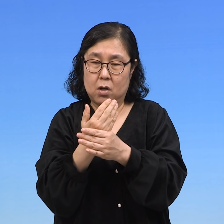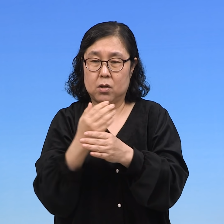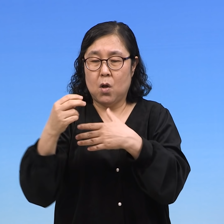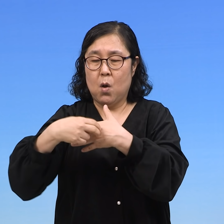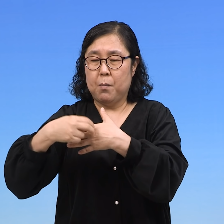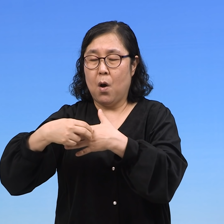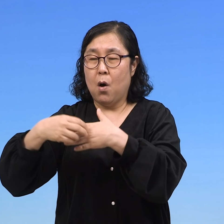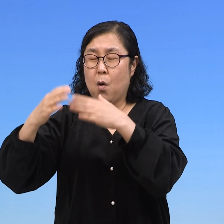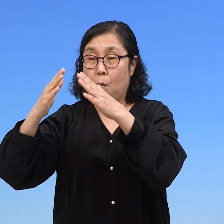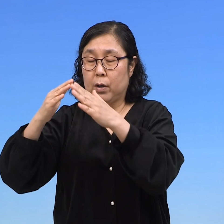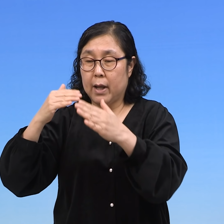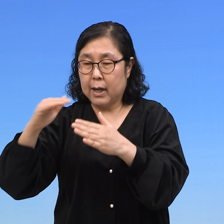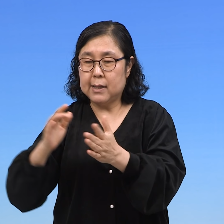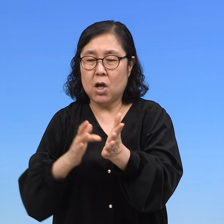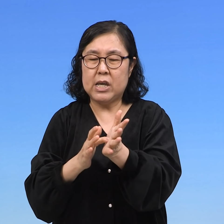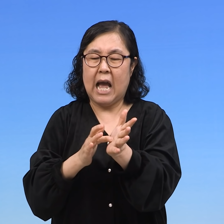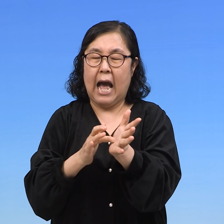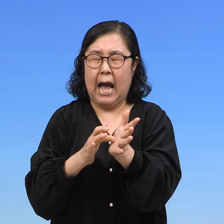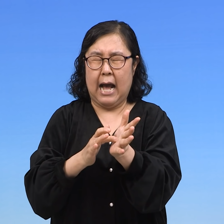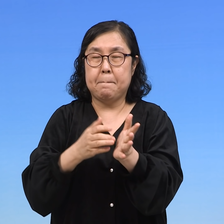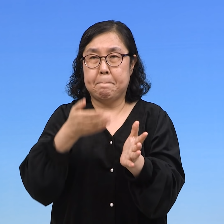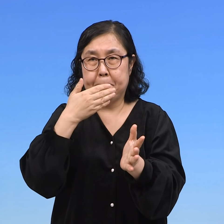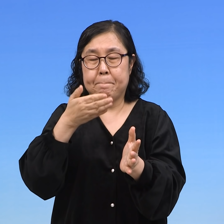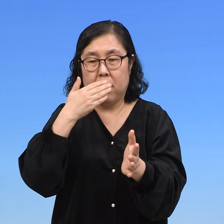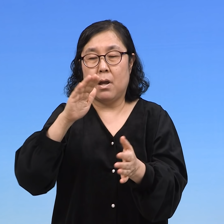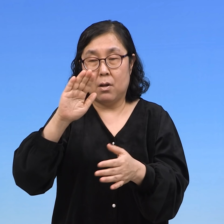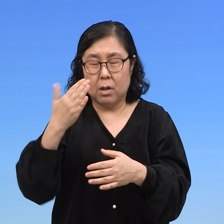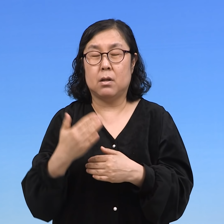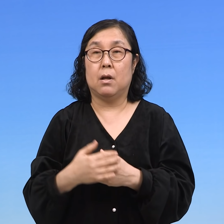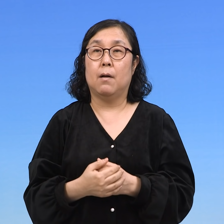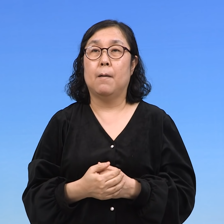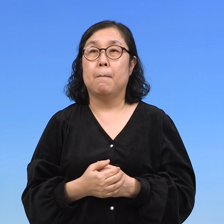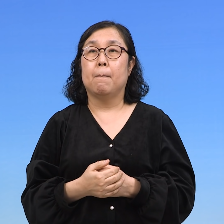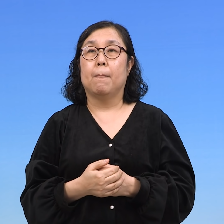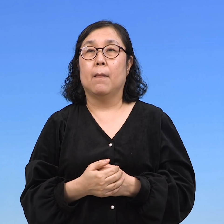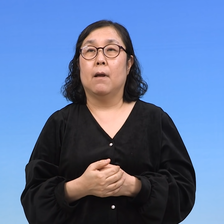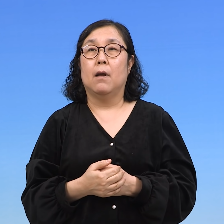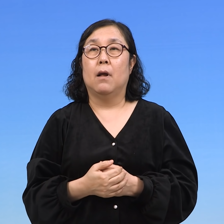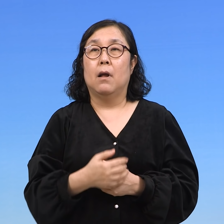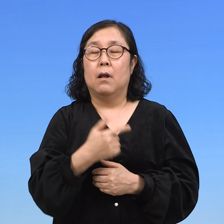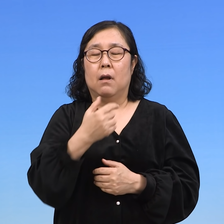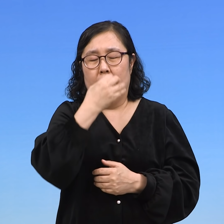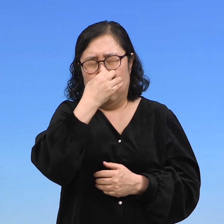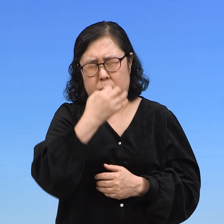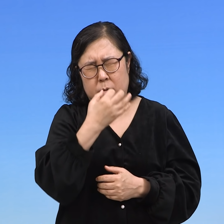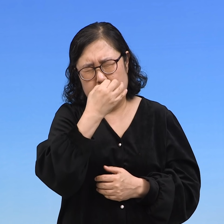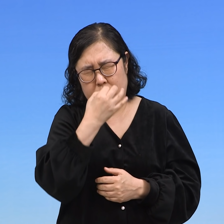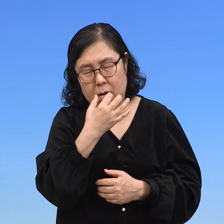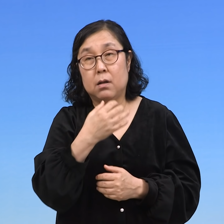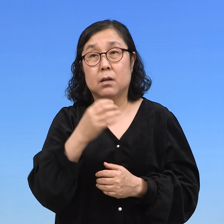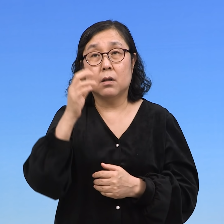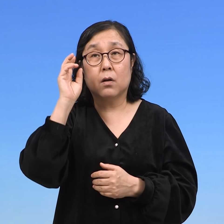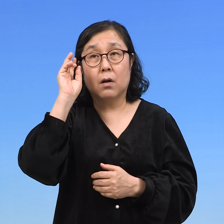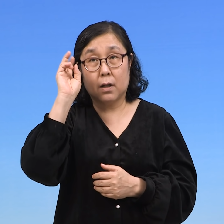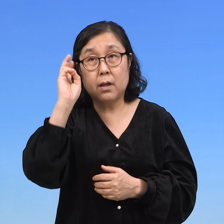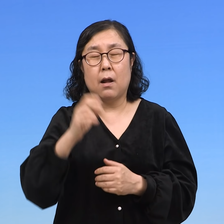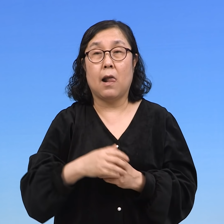상태가 막 나빠지고 그리고 또 공황장애 증상도 있고 얼마나 이게 고통스러웠겠습니까?